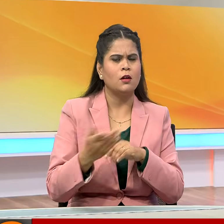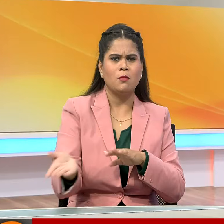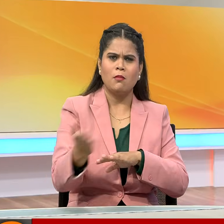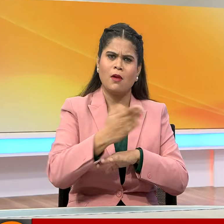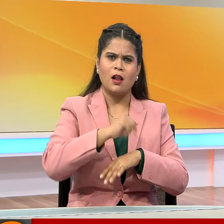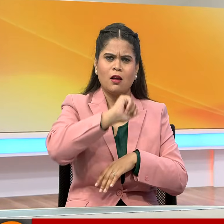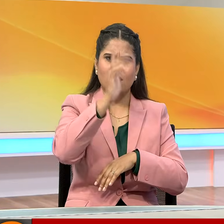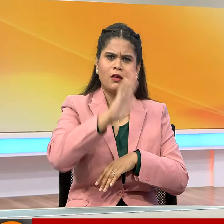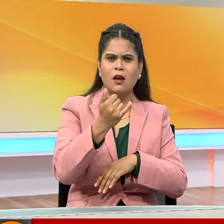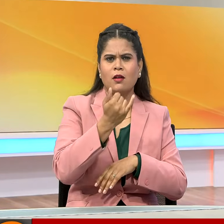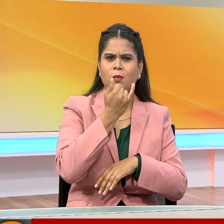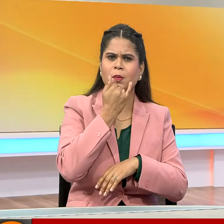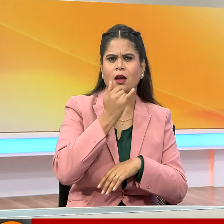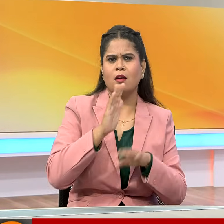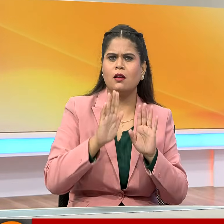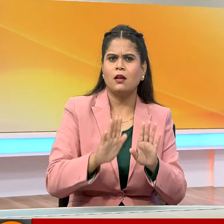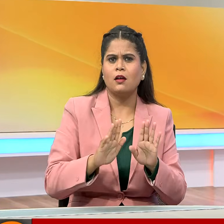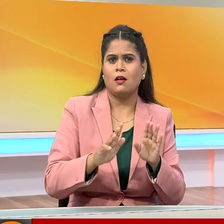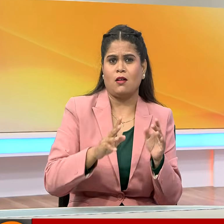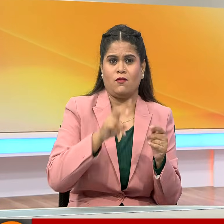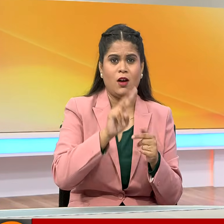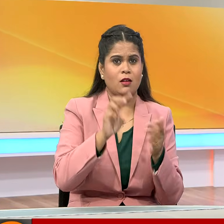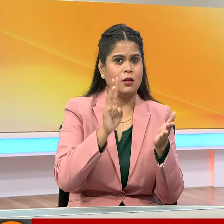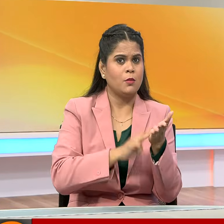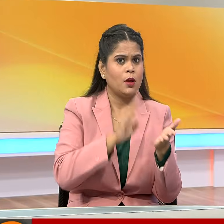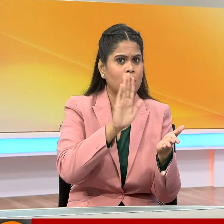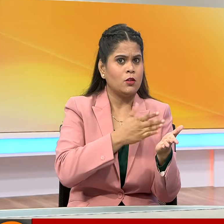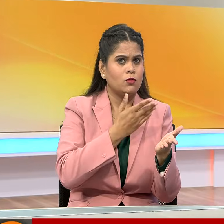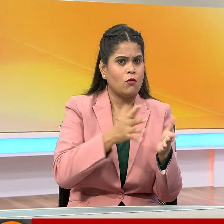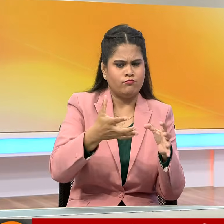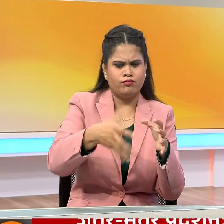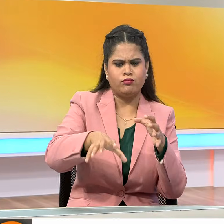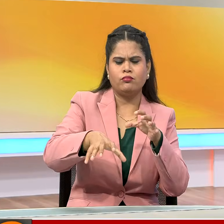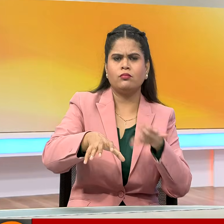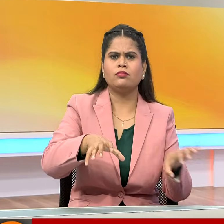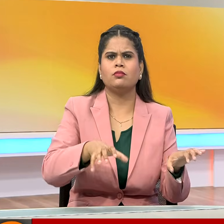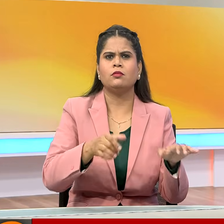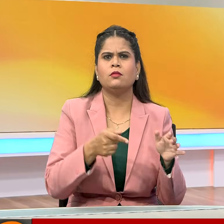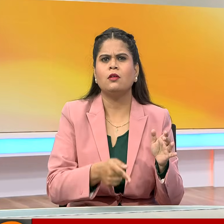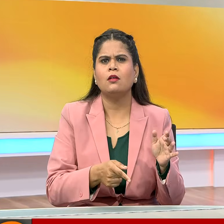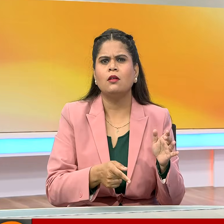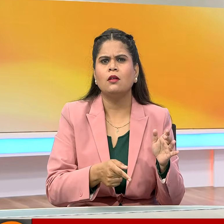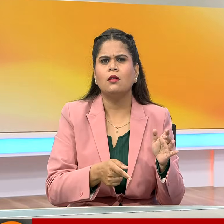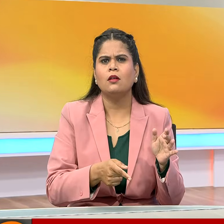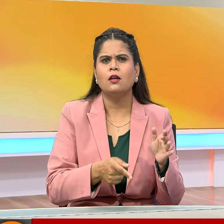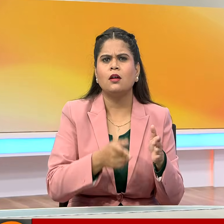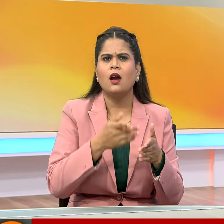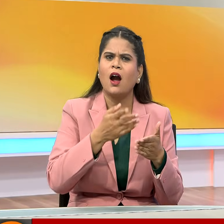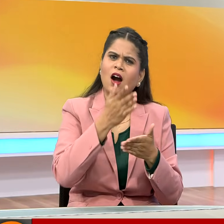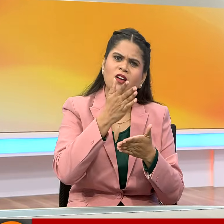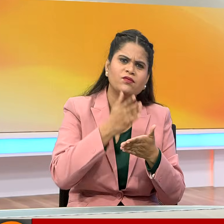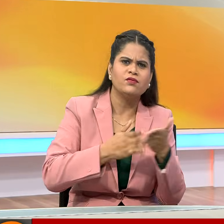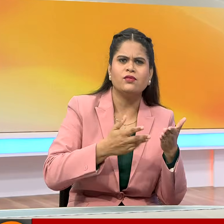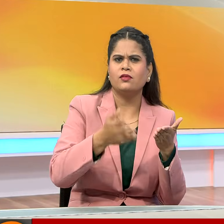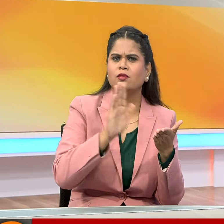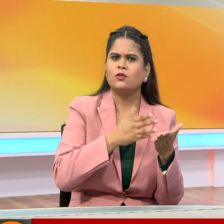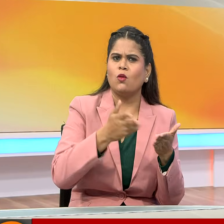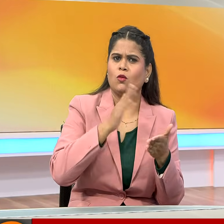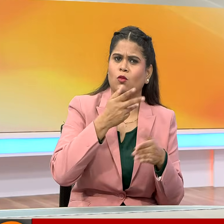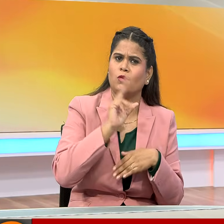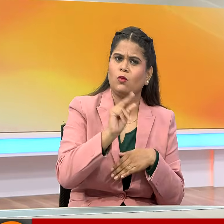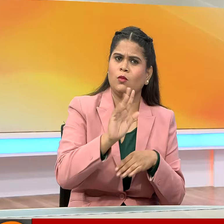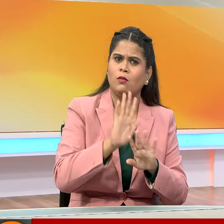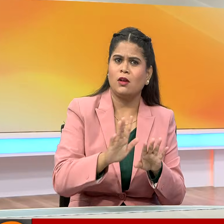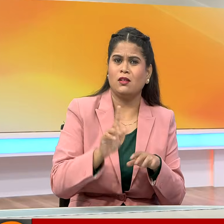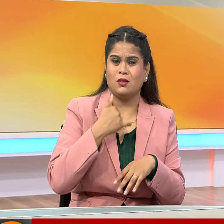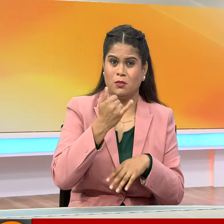थी वंदे मातरम के 2 टुकड़े होने देने की और एक गलती के गंभीर परिणाम हमने